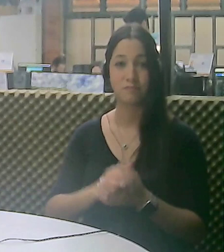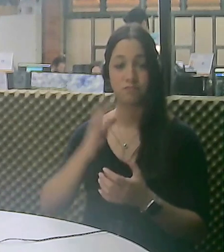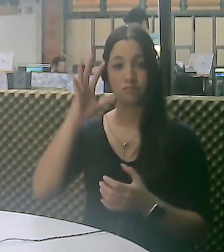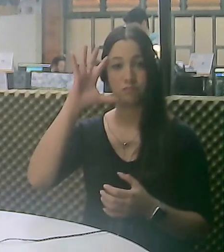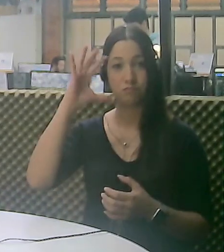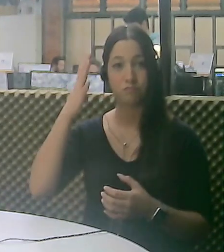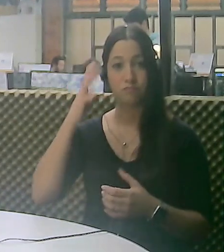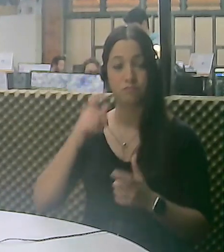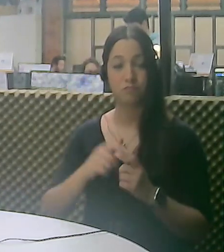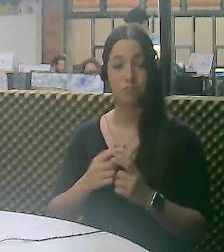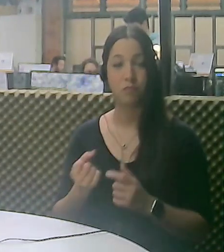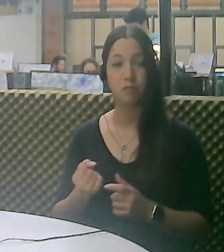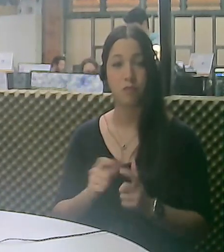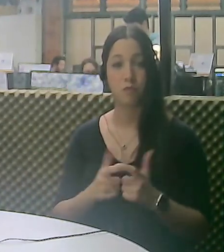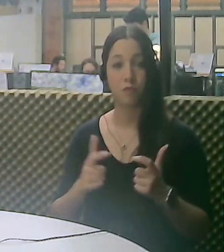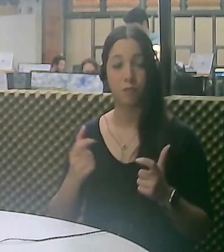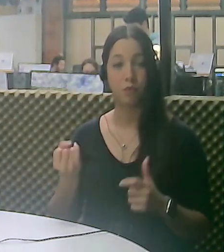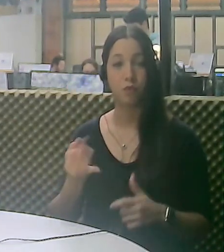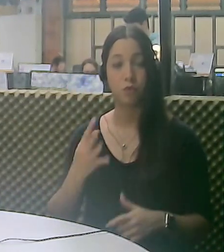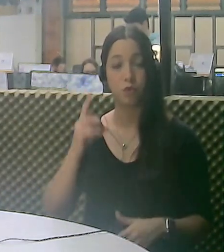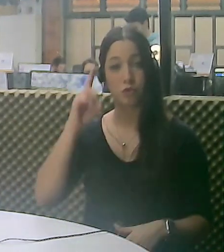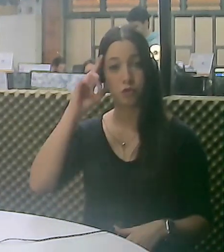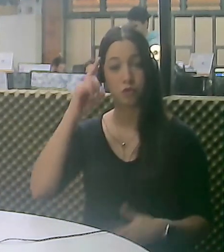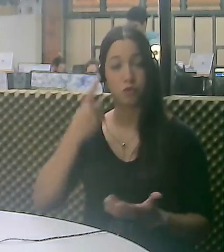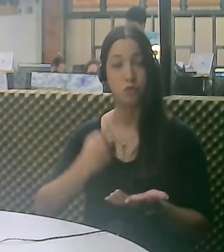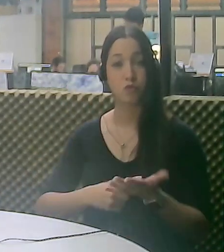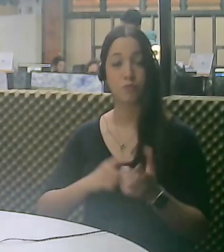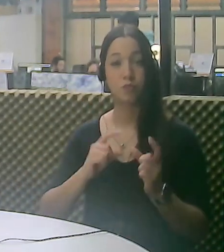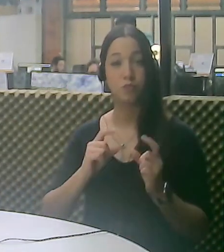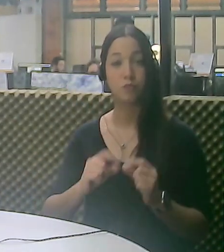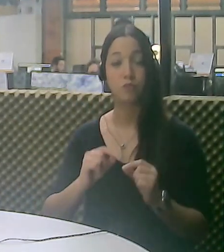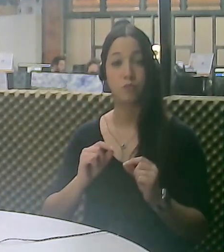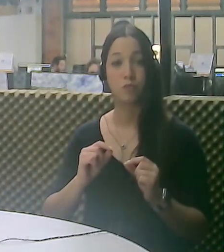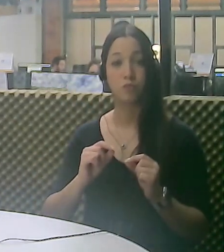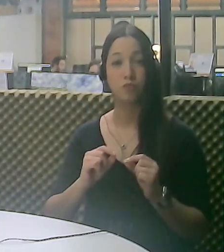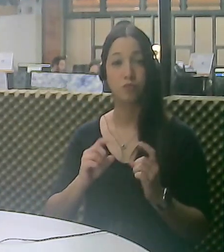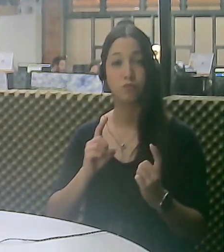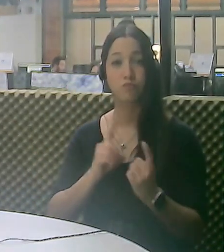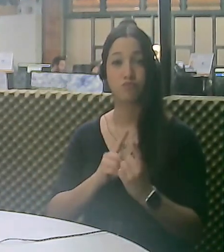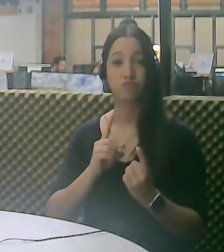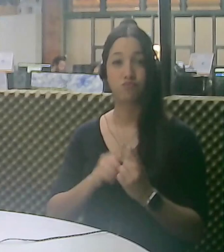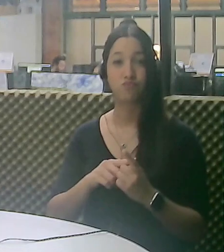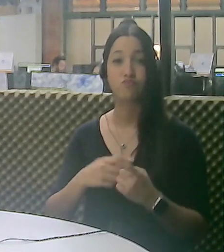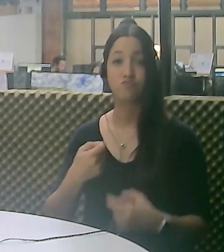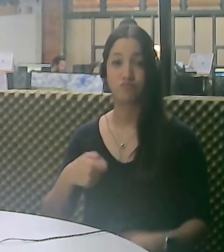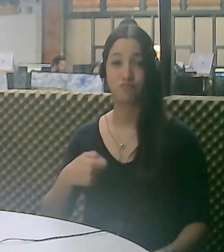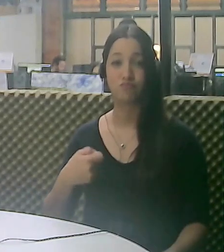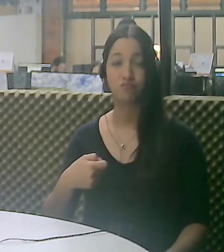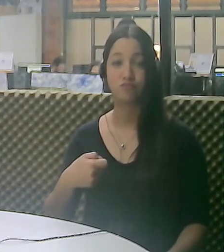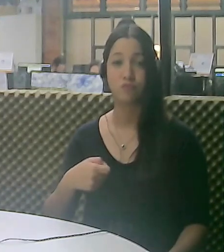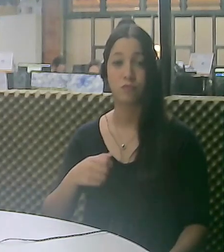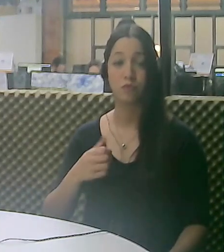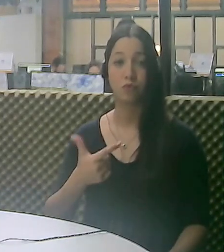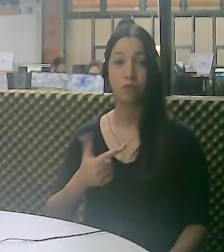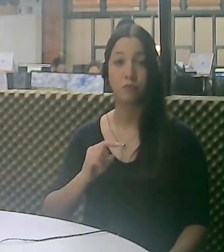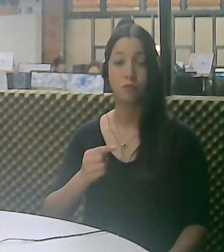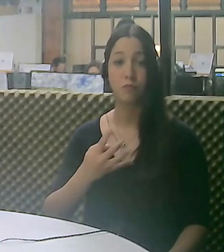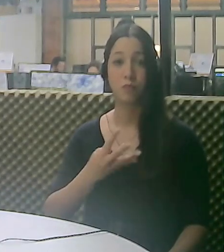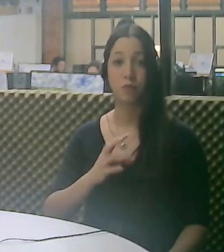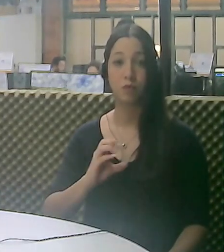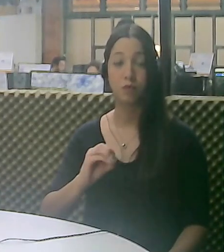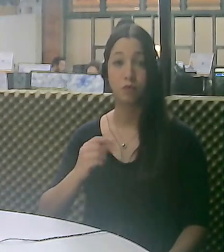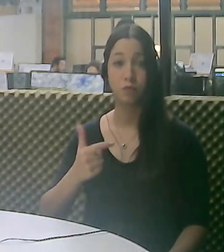a quantidade de dias no local está relacionada à grande demanda de atendimentos. Das 1.402